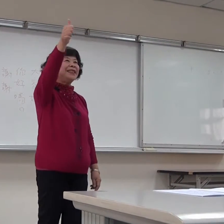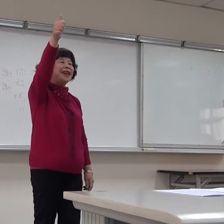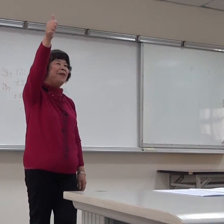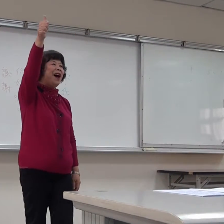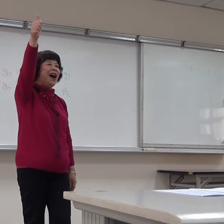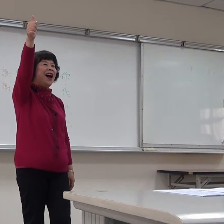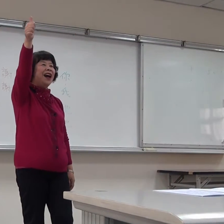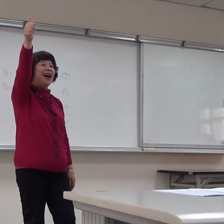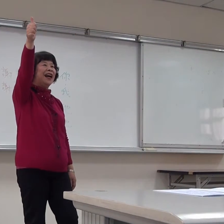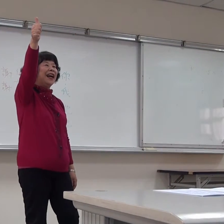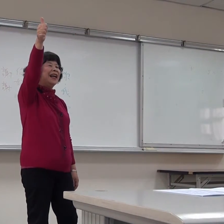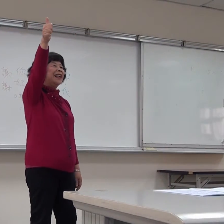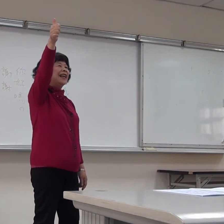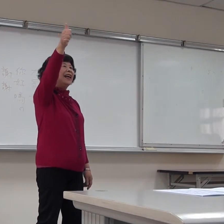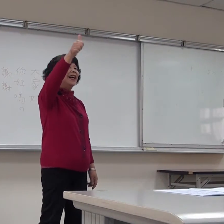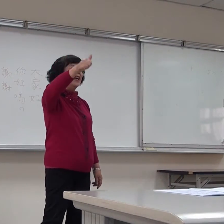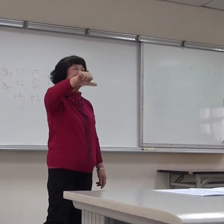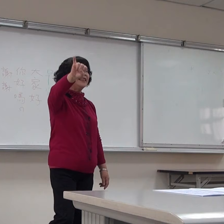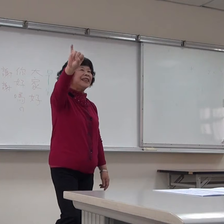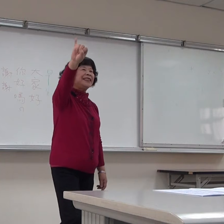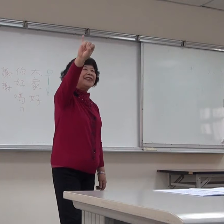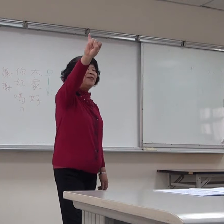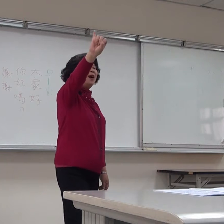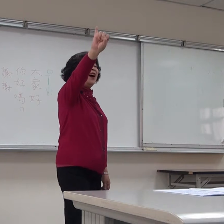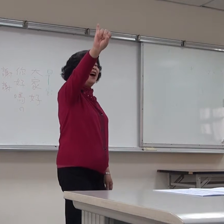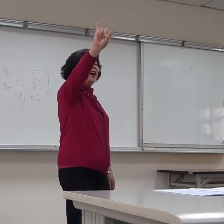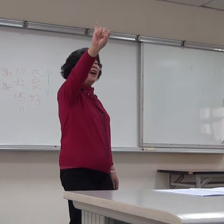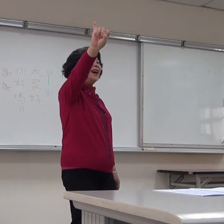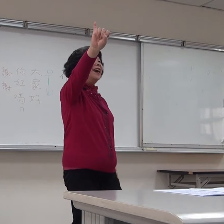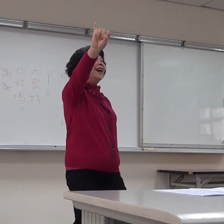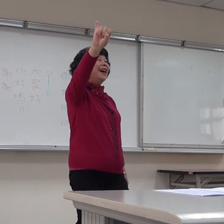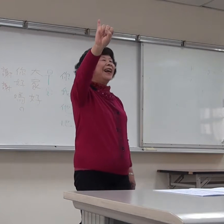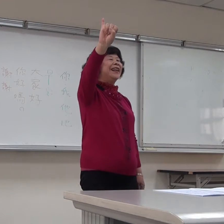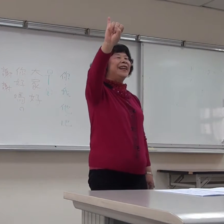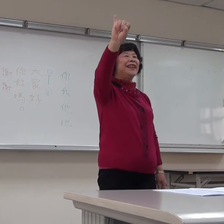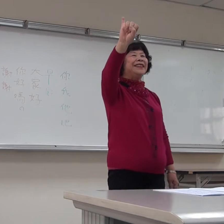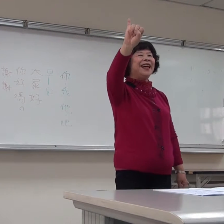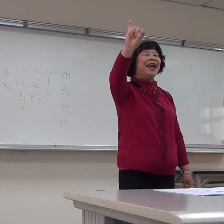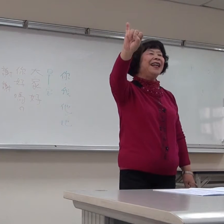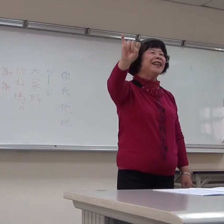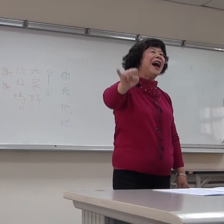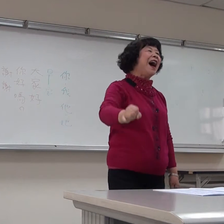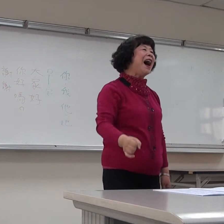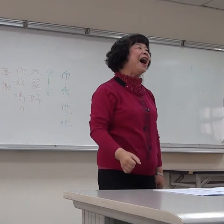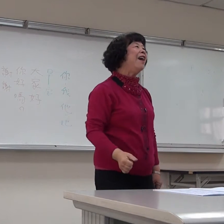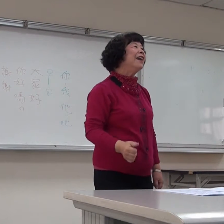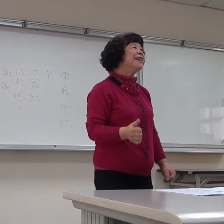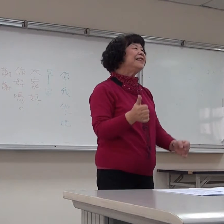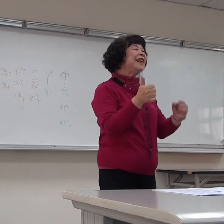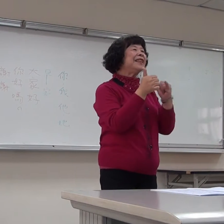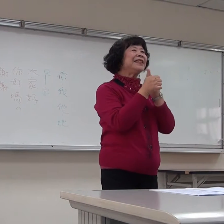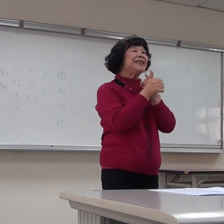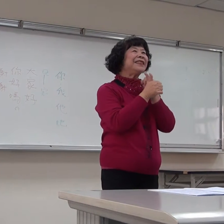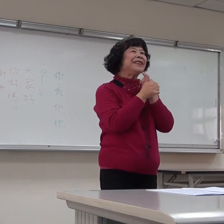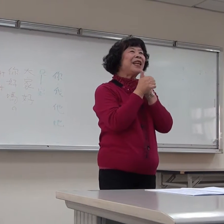什么？ 男生， 这个是什么？ 女生， 女生，好，这样子是在做